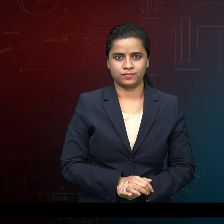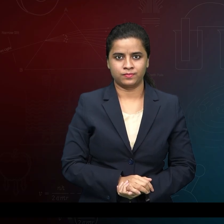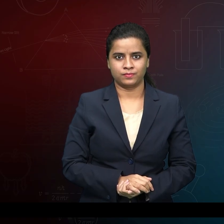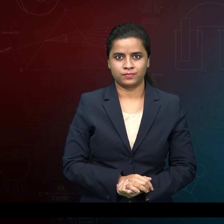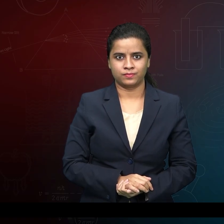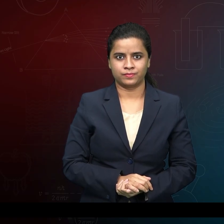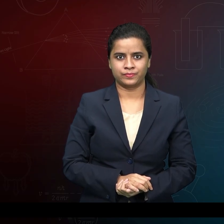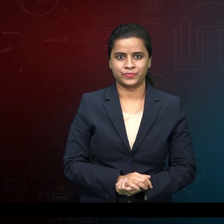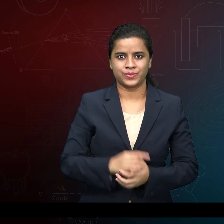परिनालिका।